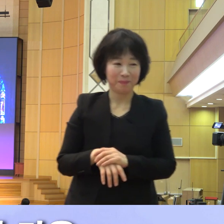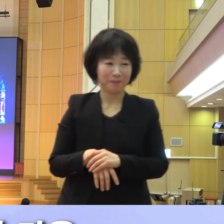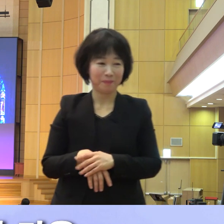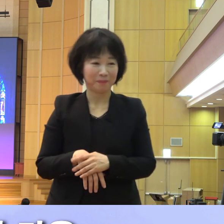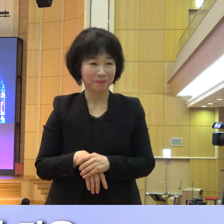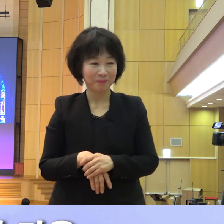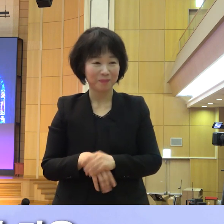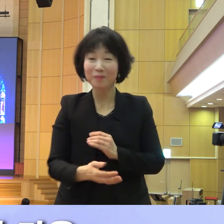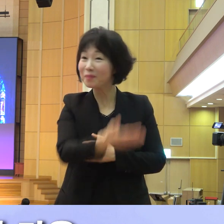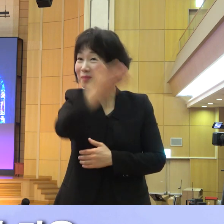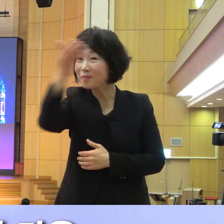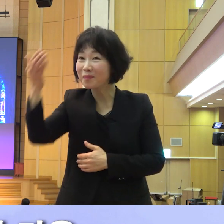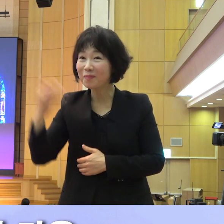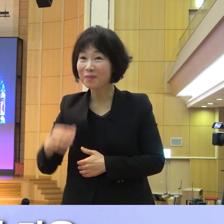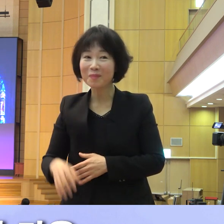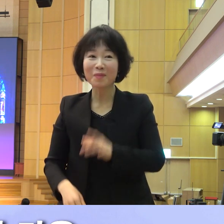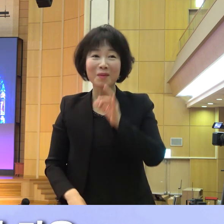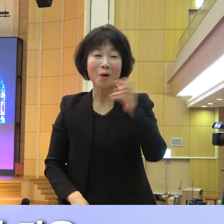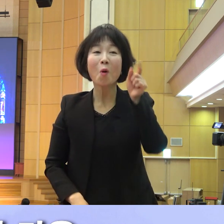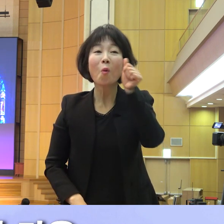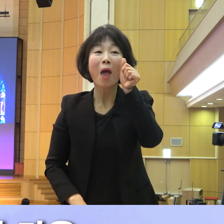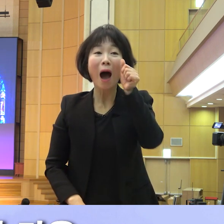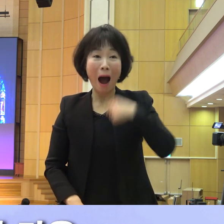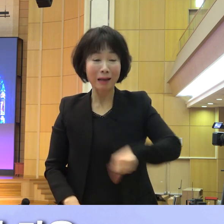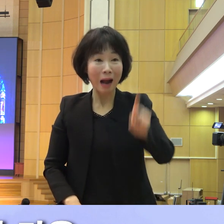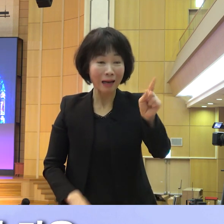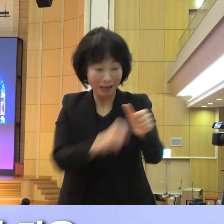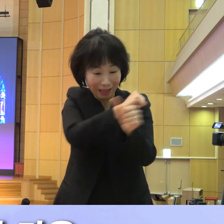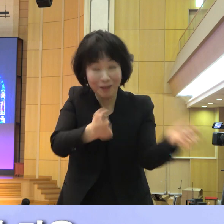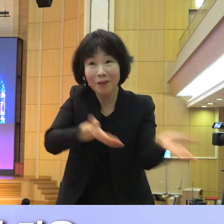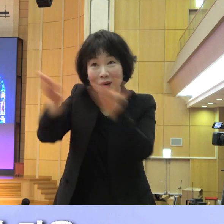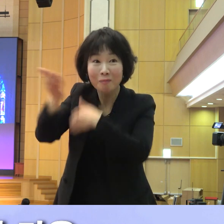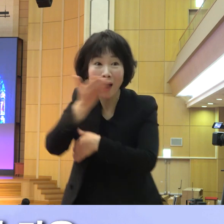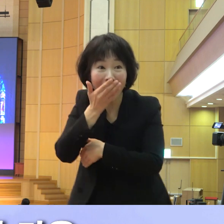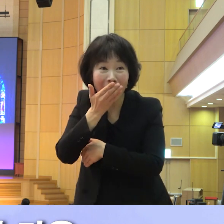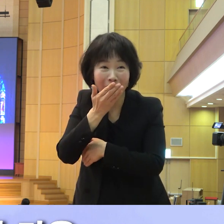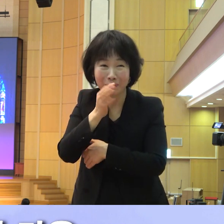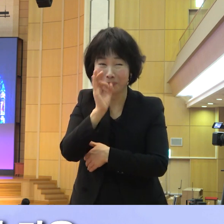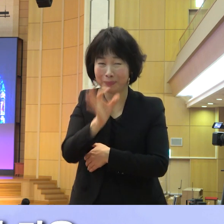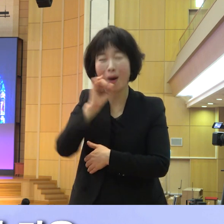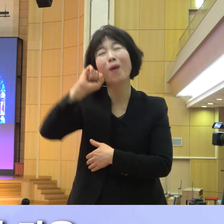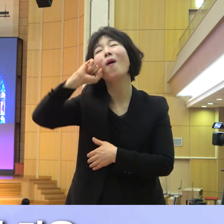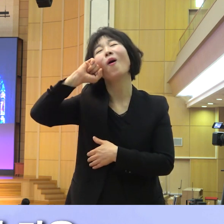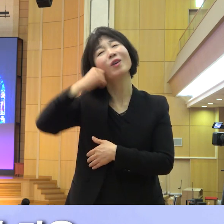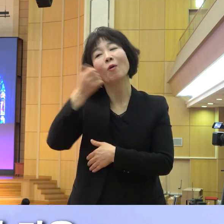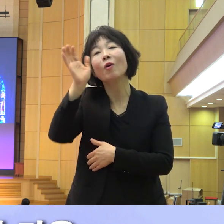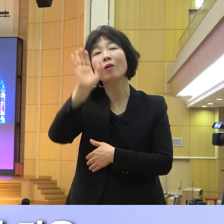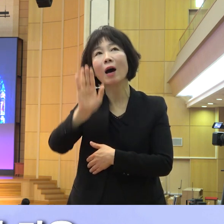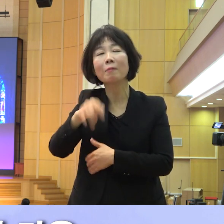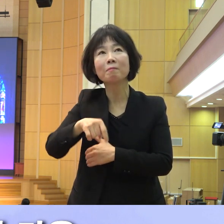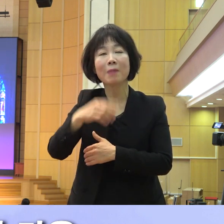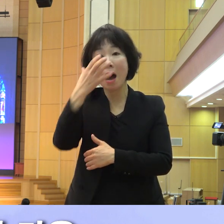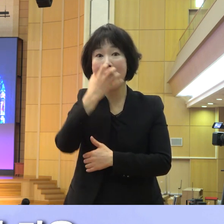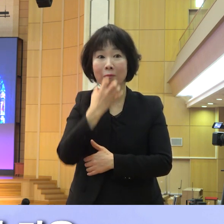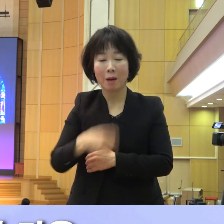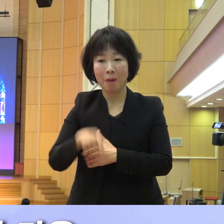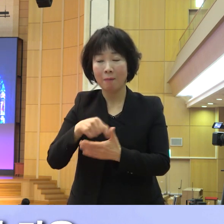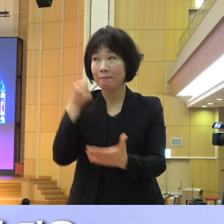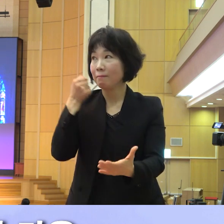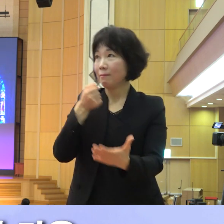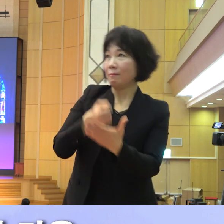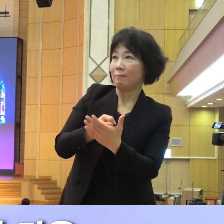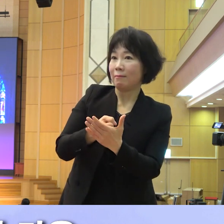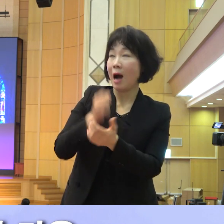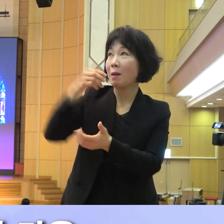것입니다. 독자 아들을 드리라고 하는 게 가장 어려웠을 것입니다. 그럼에도 불구하고 독자 아들을 번제물로